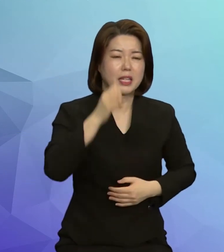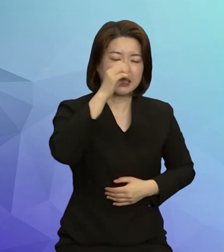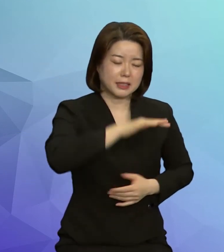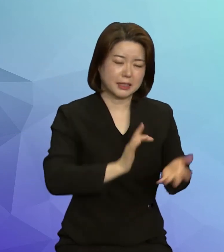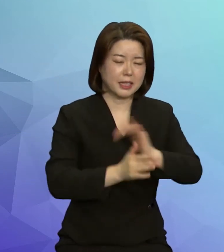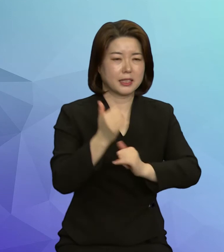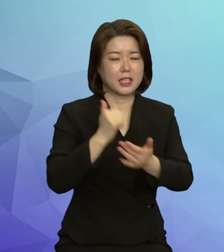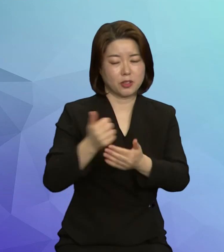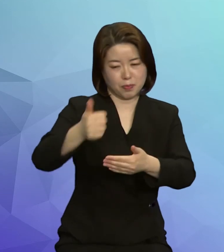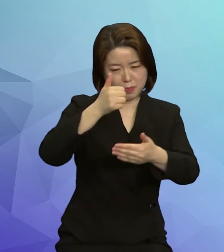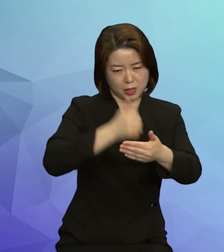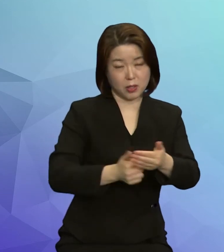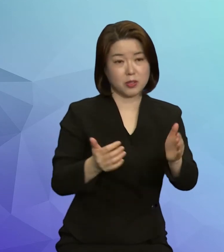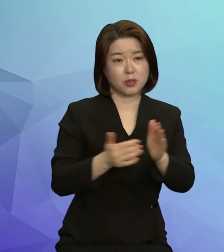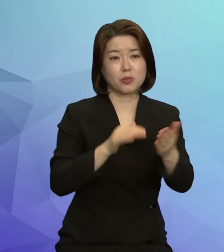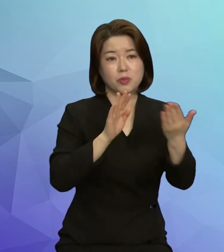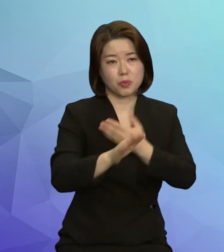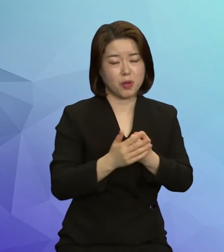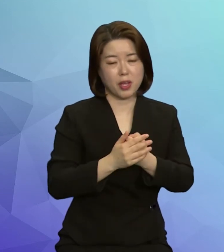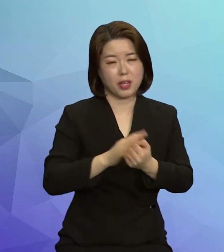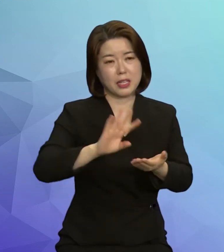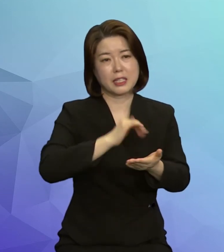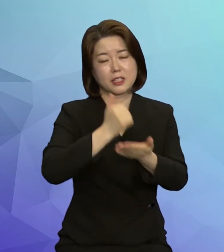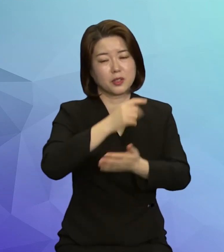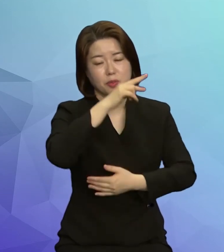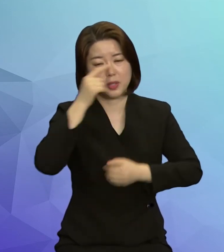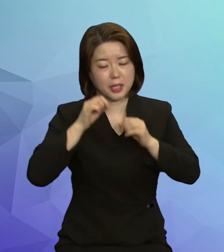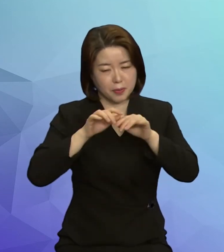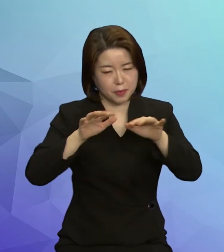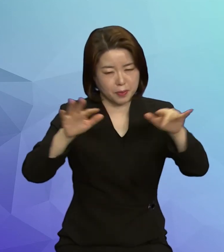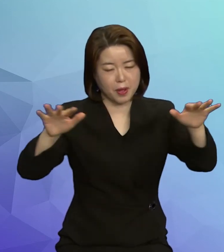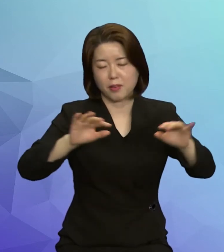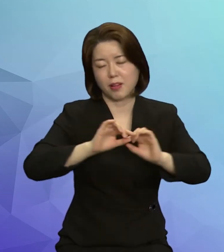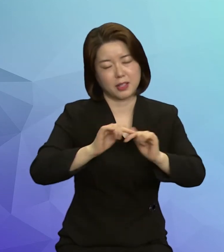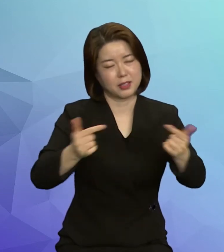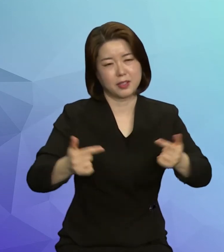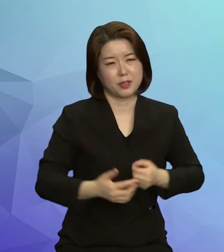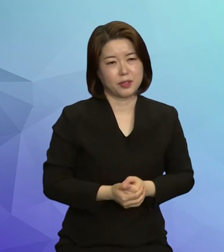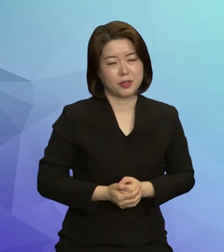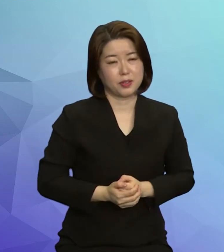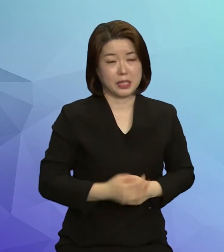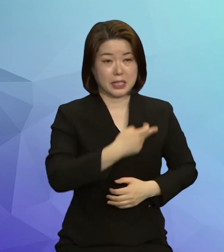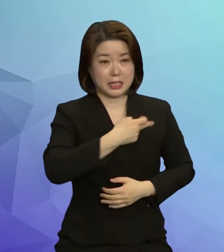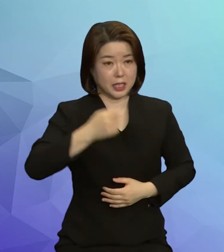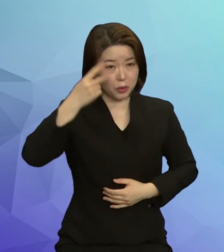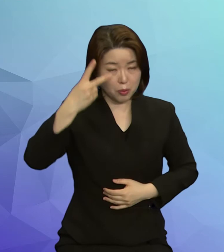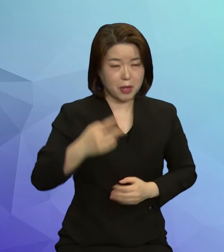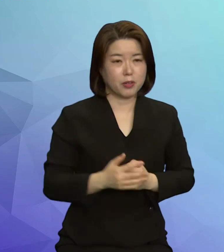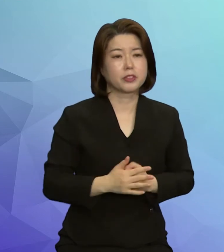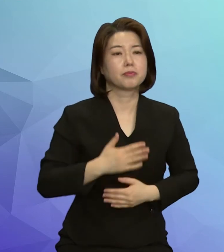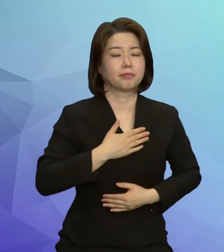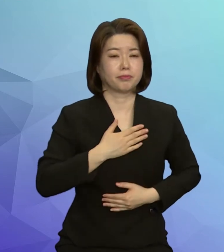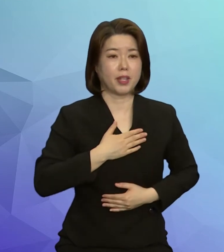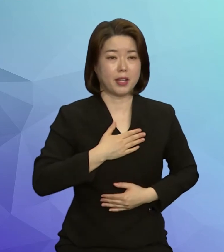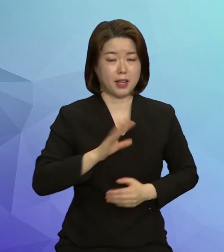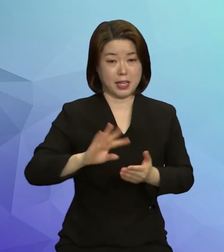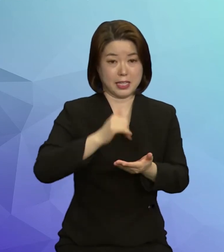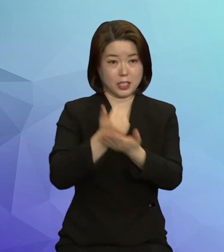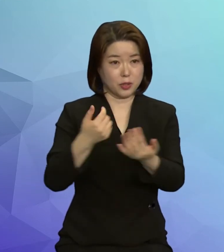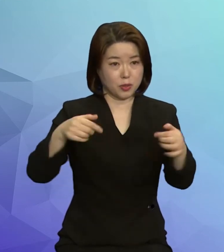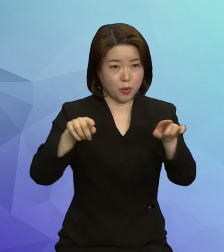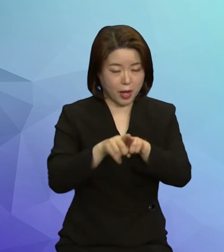그냥 예수님만 영접했다고 그리스도의 향기가 나오는 거 아니에요. 사도 바울은